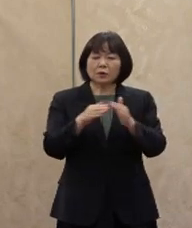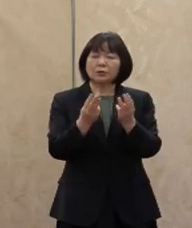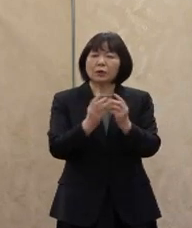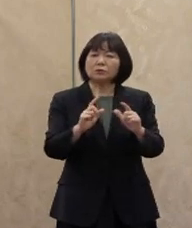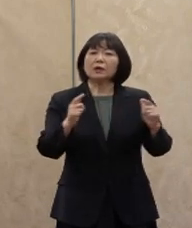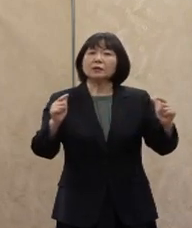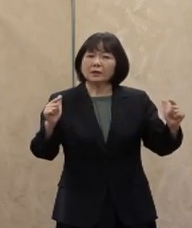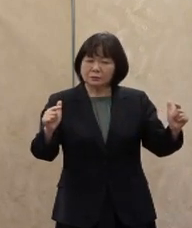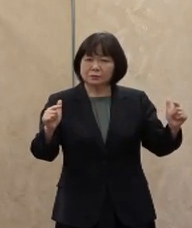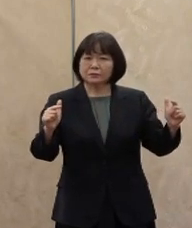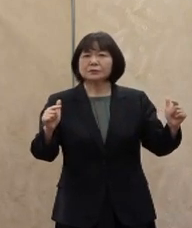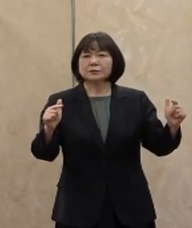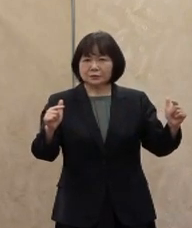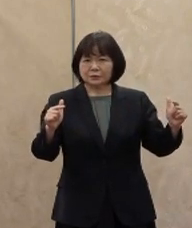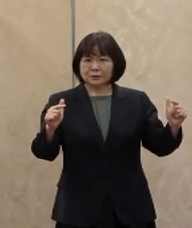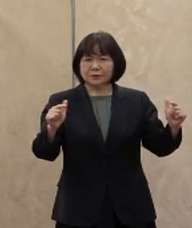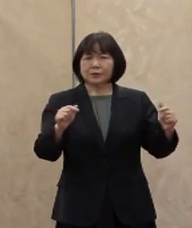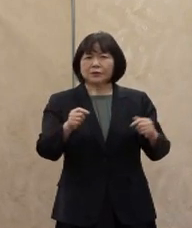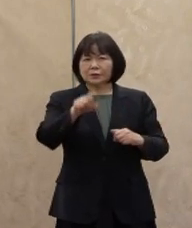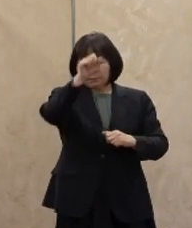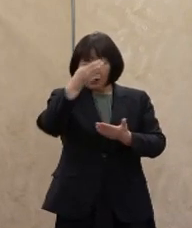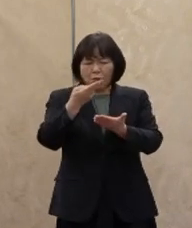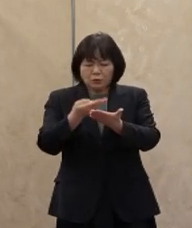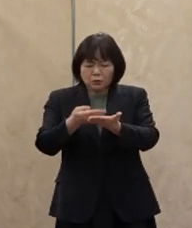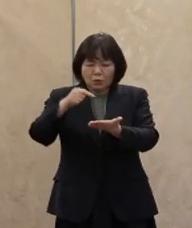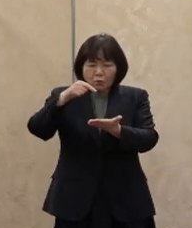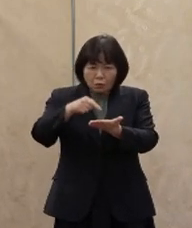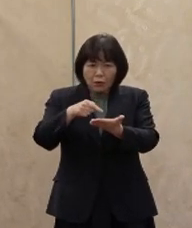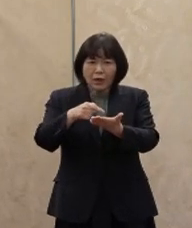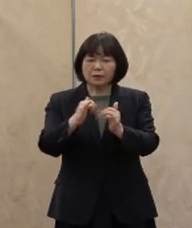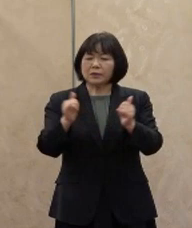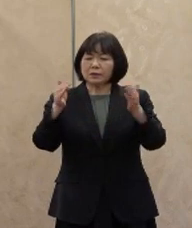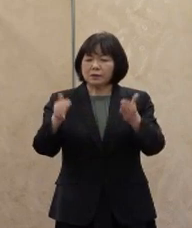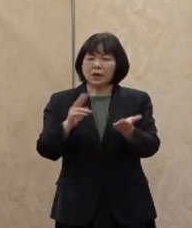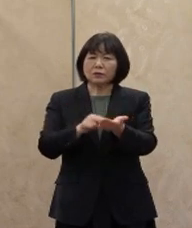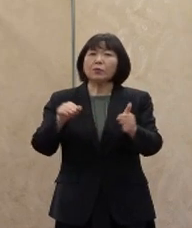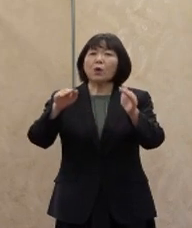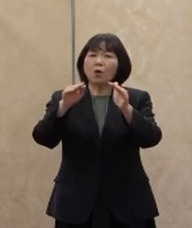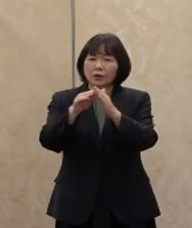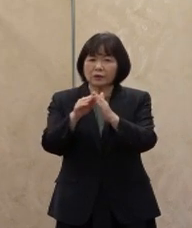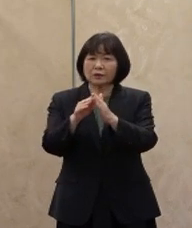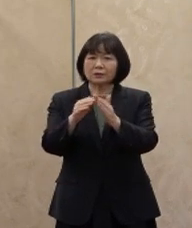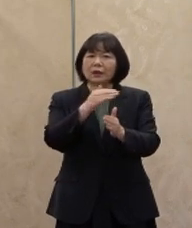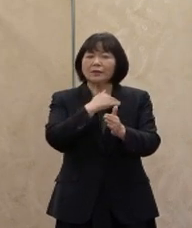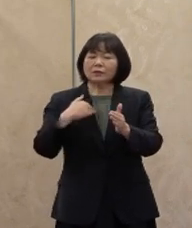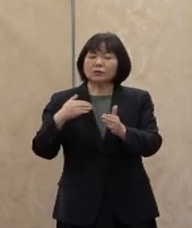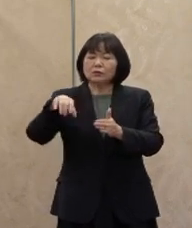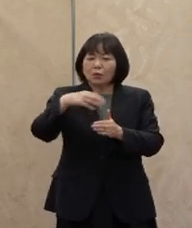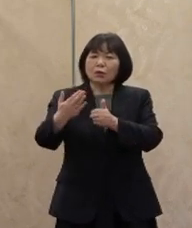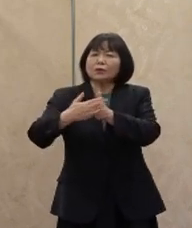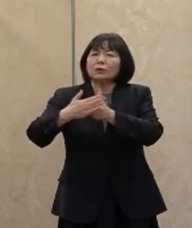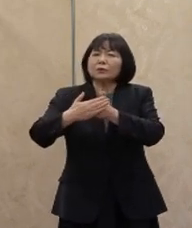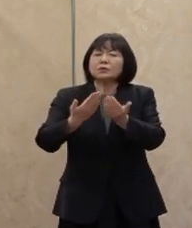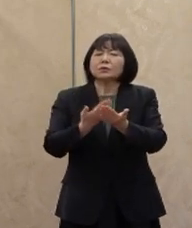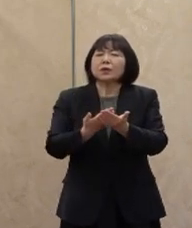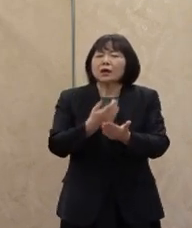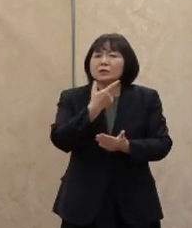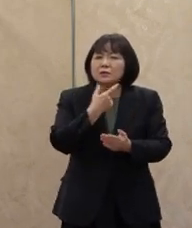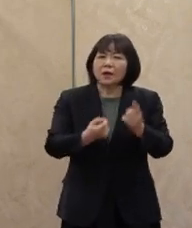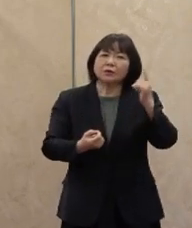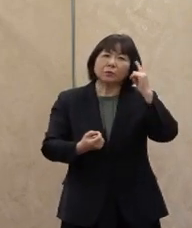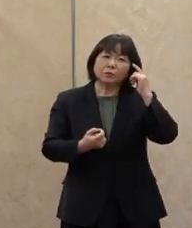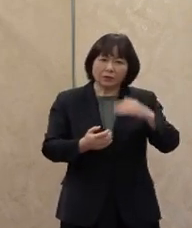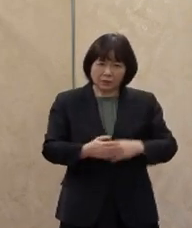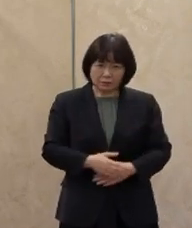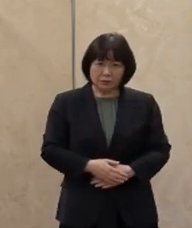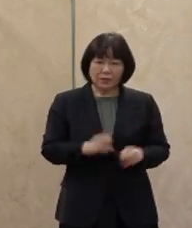やはり1床でも2床でも民間でそれができる力になるところはやっていただきたいというのは変わりはありません。